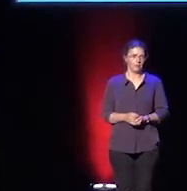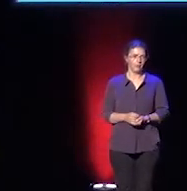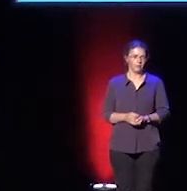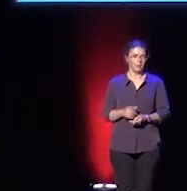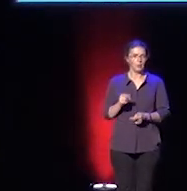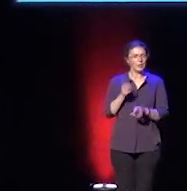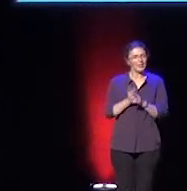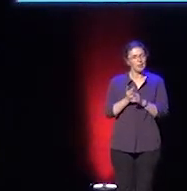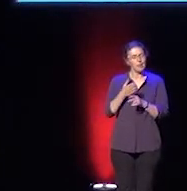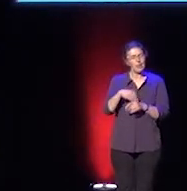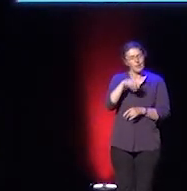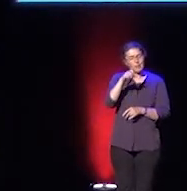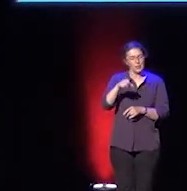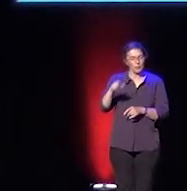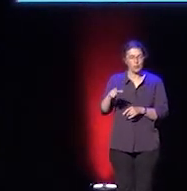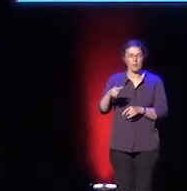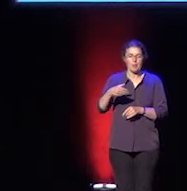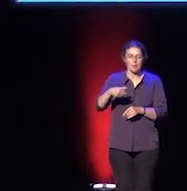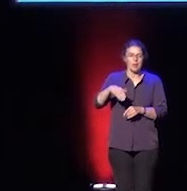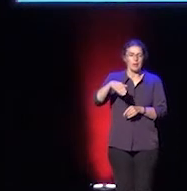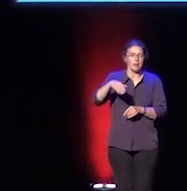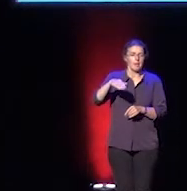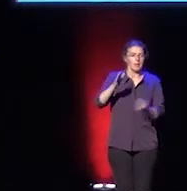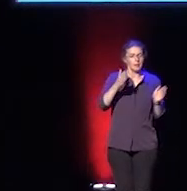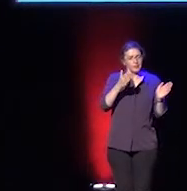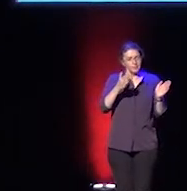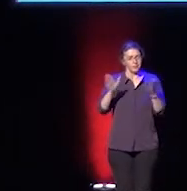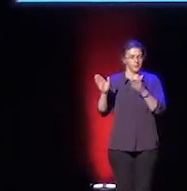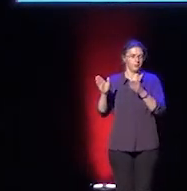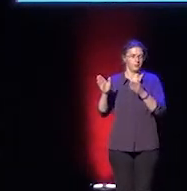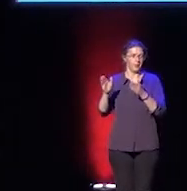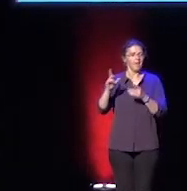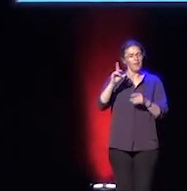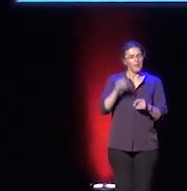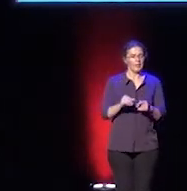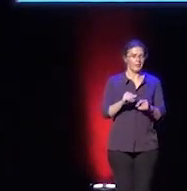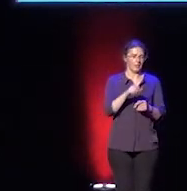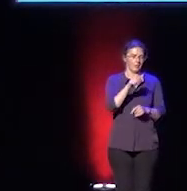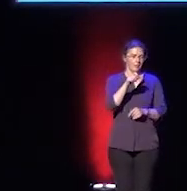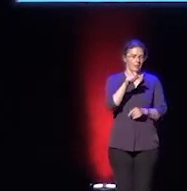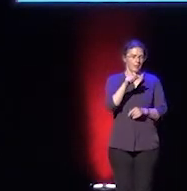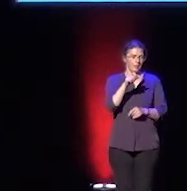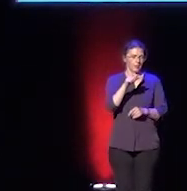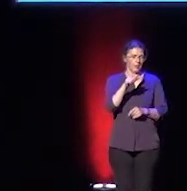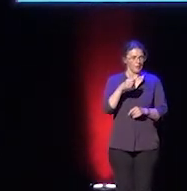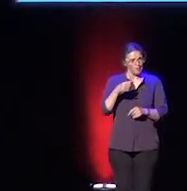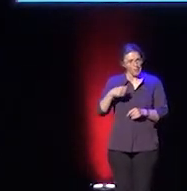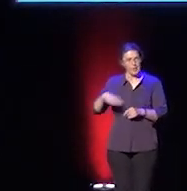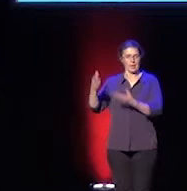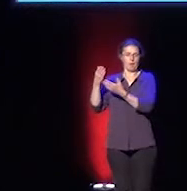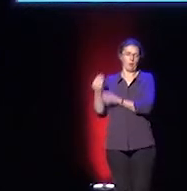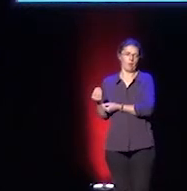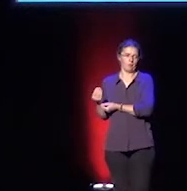also immer mehr Personen noch immer mehr abgehängt werden und dass immer weniger immer mehr zur Verfügung